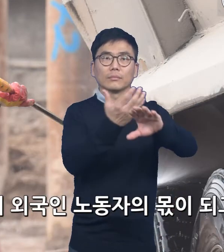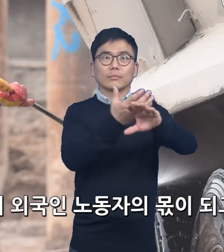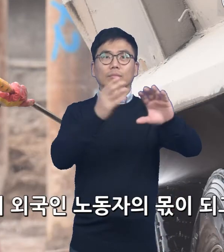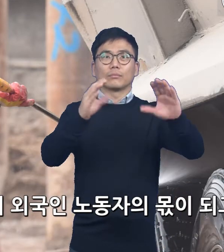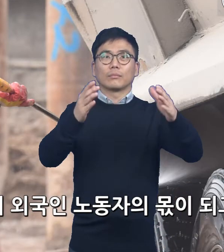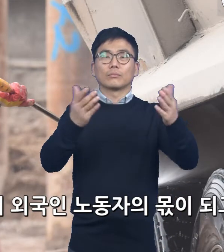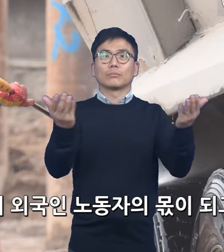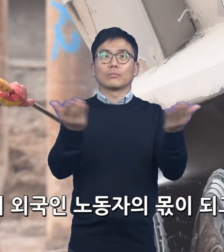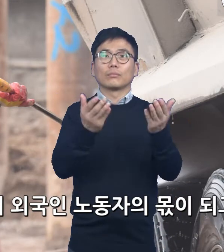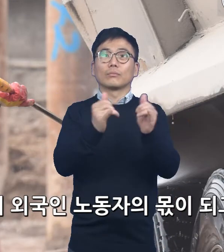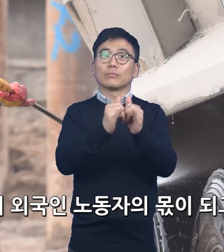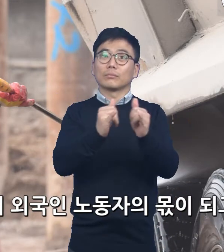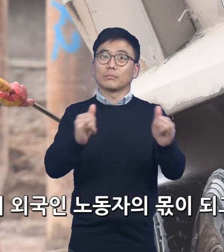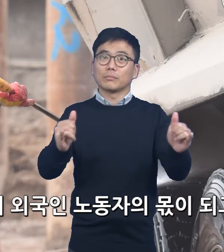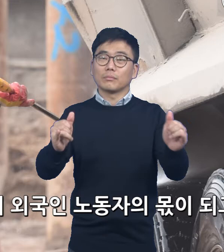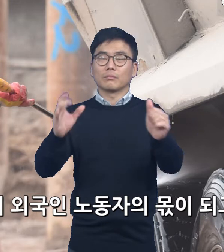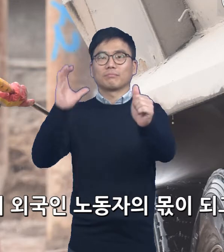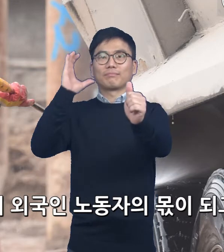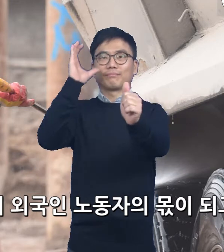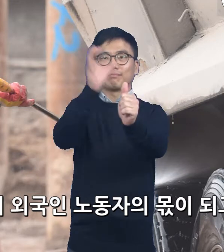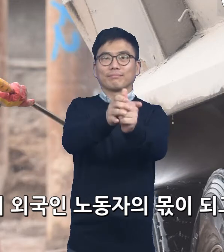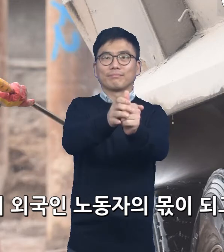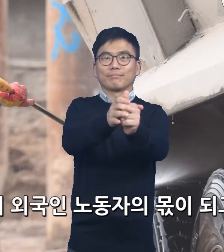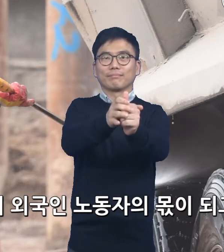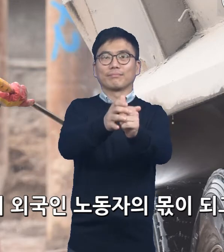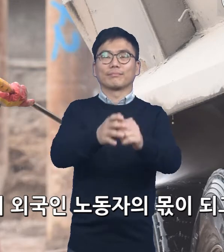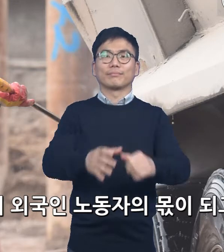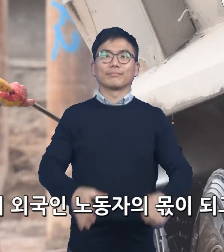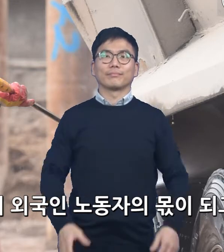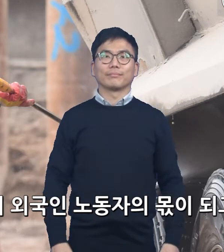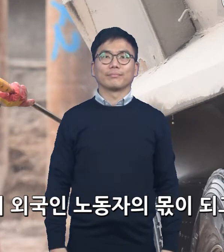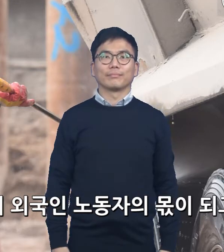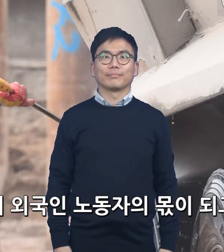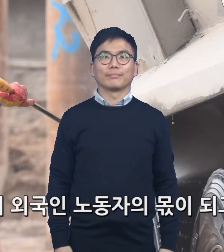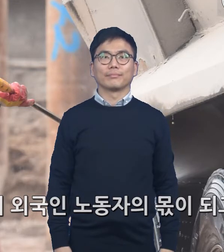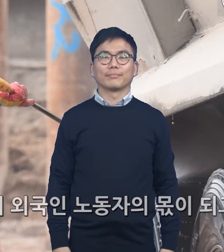이런 일들이 외국인 노동자의 몫이 되고 있습니다.